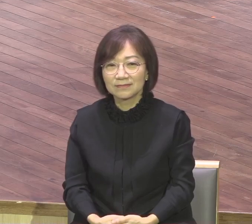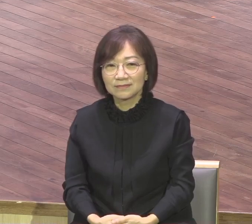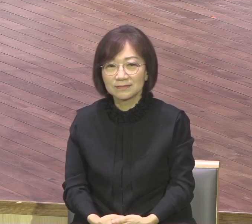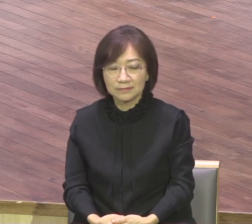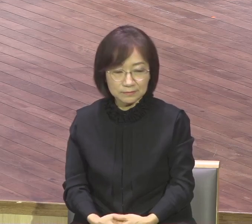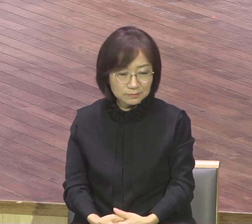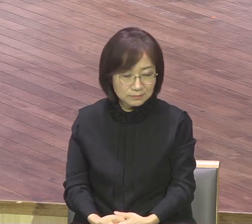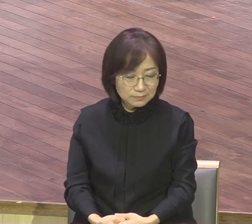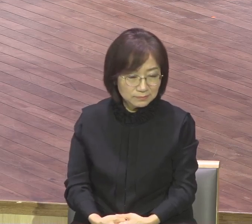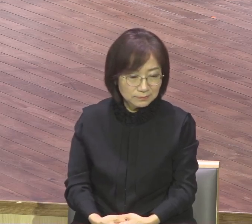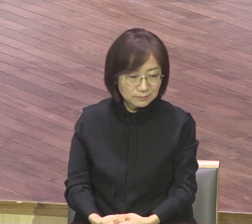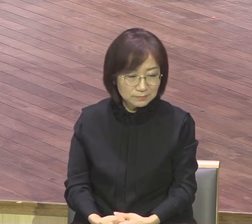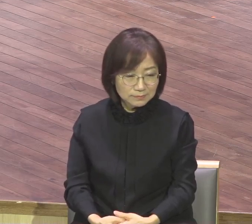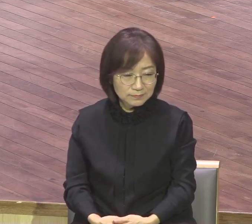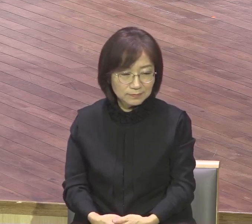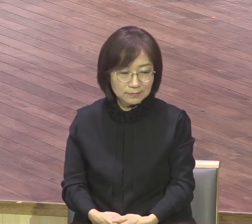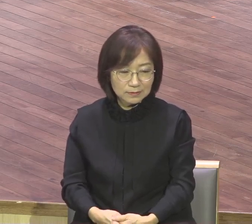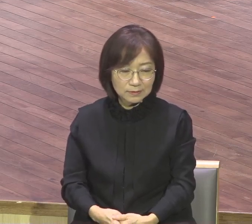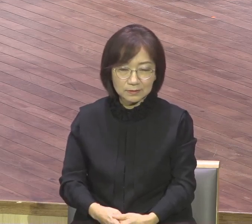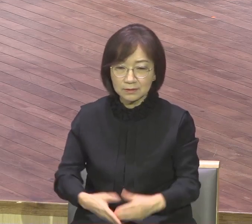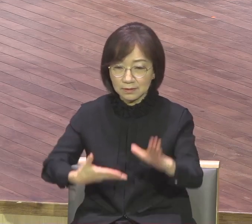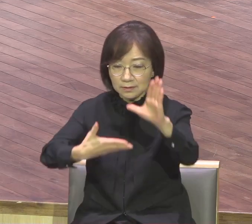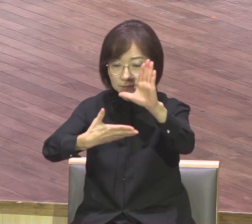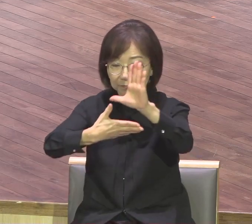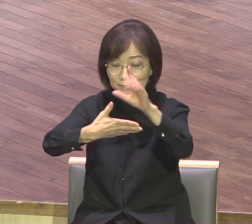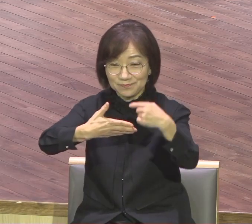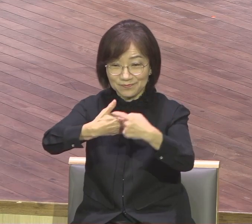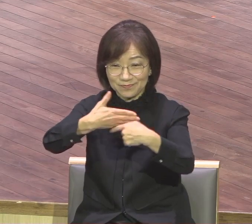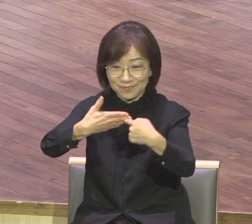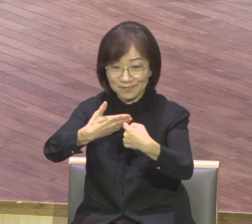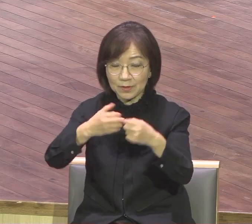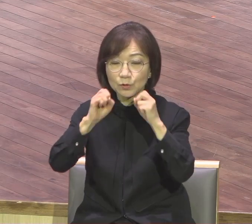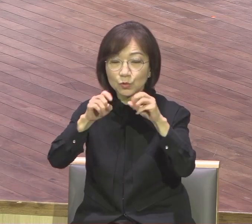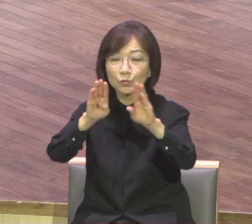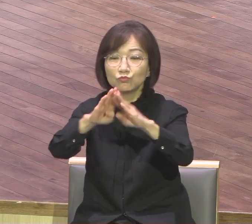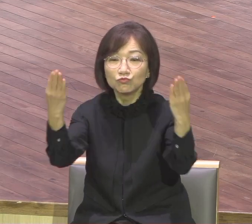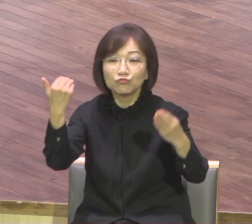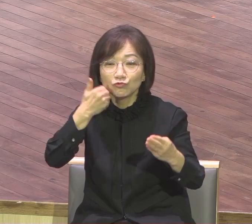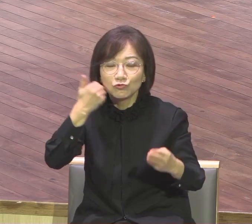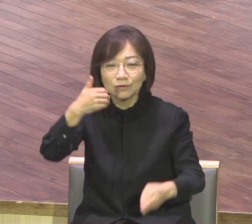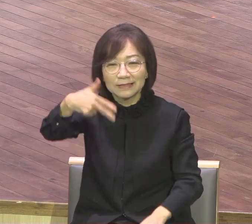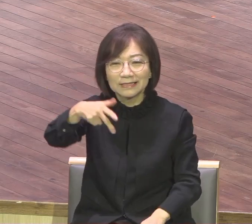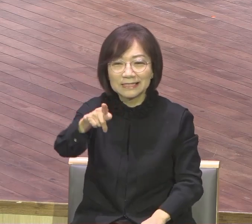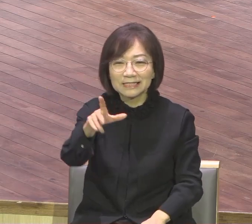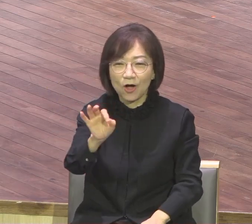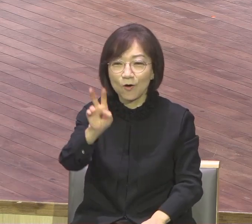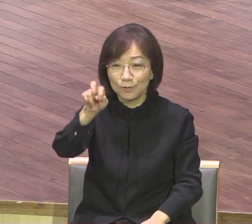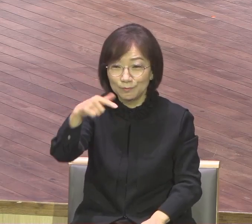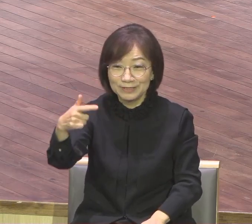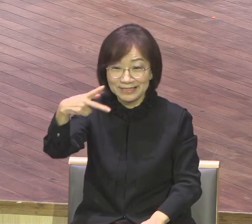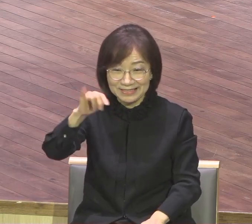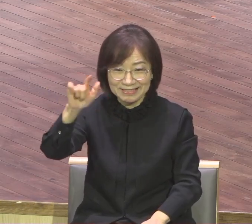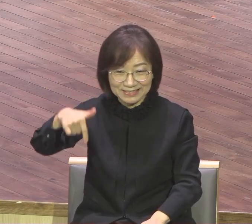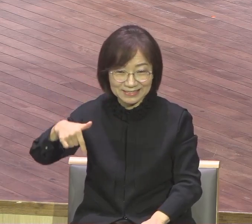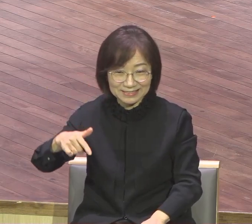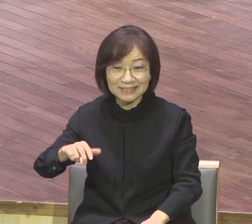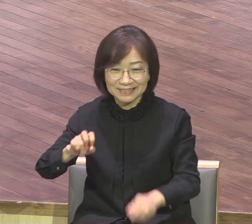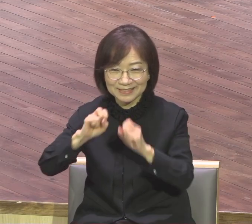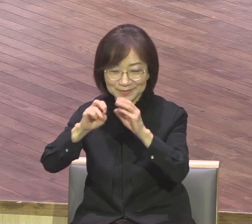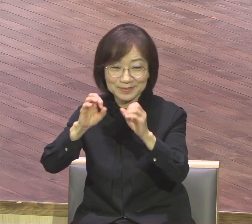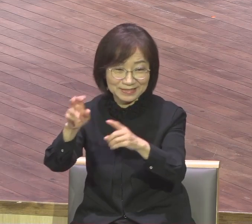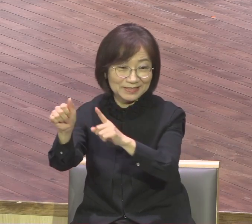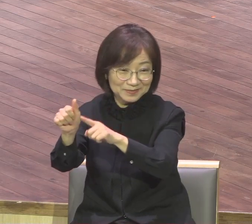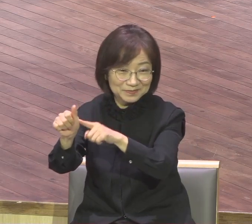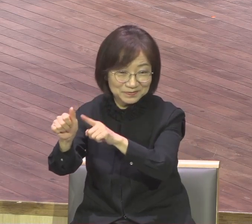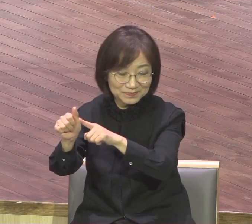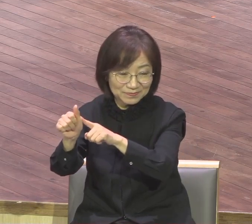정무지 성사님 통해서 열린 이 남미 문인데 제가 와서 우리 이 앞으로 지교회를 하게